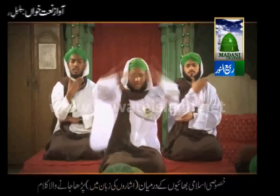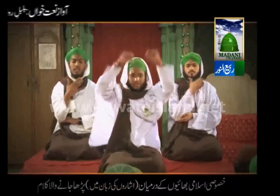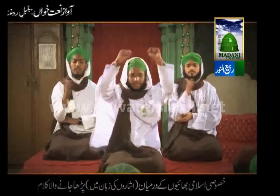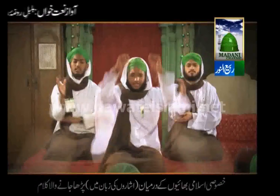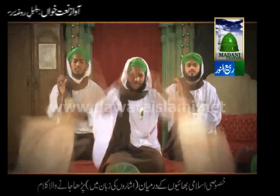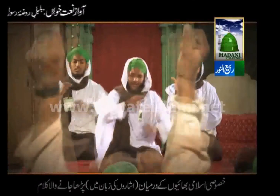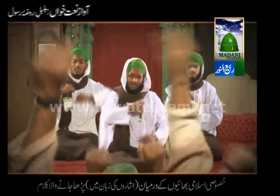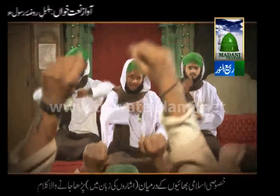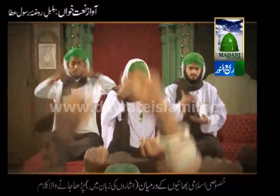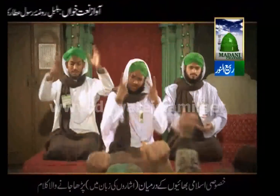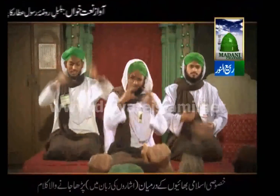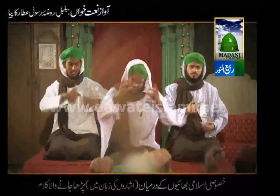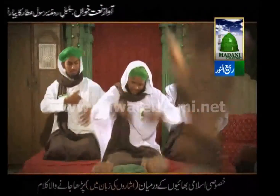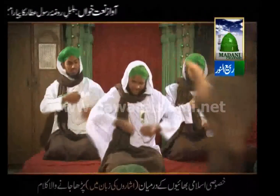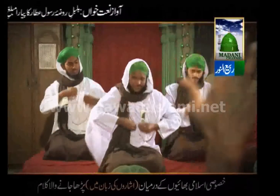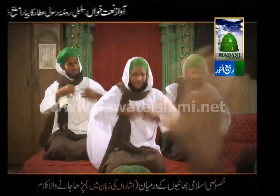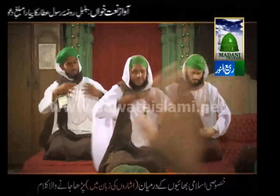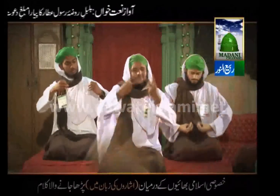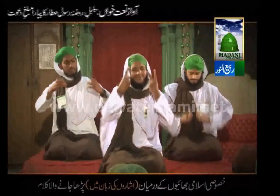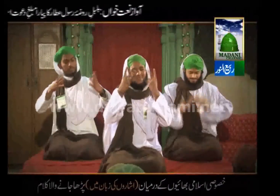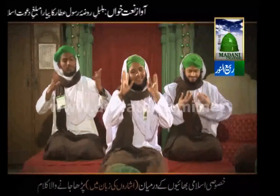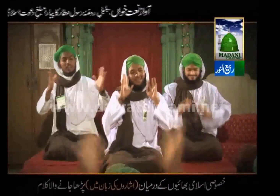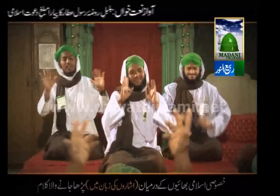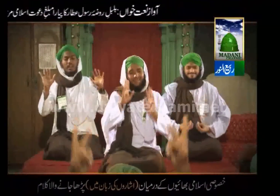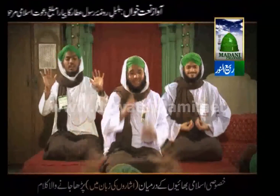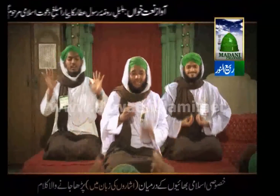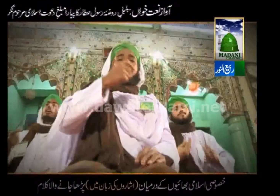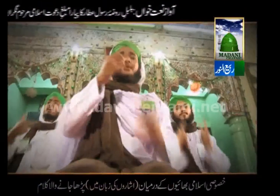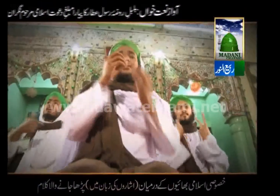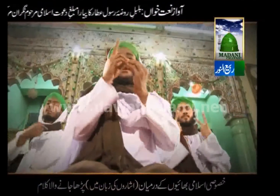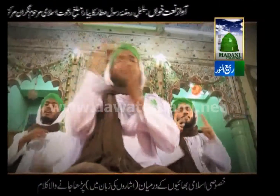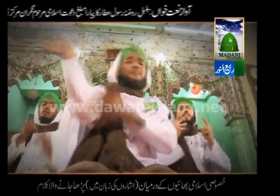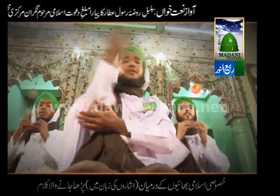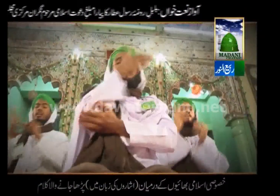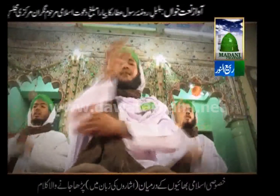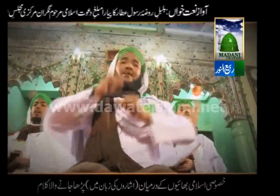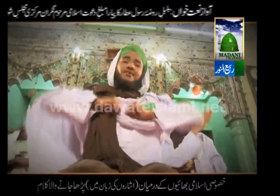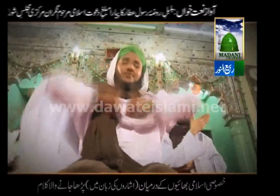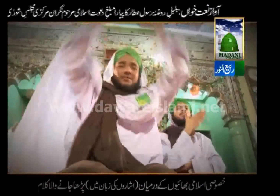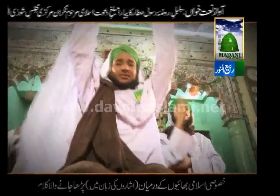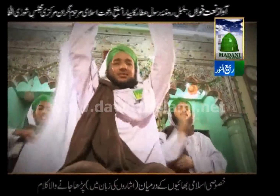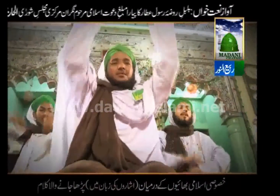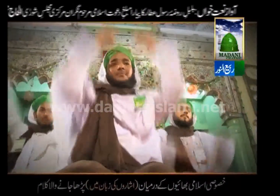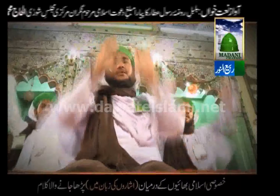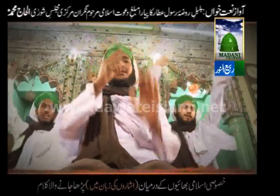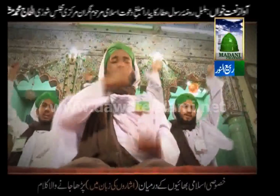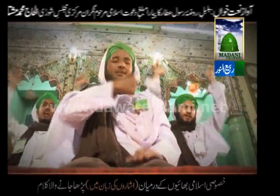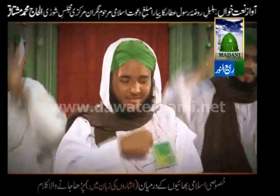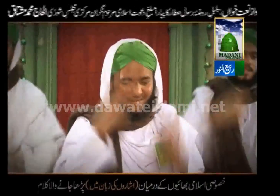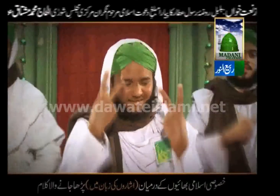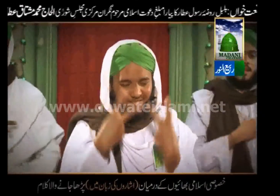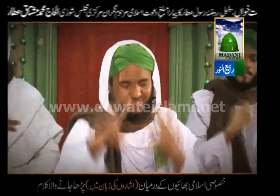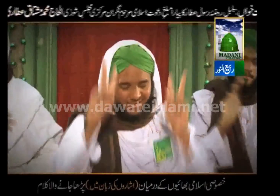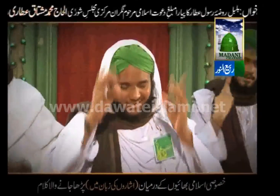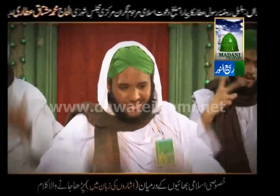نبی کے دل بڑا مسرور ہے، عید میلاد النبی کے دل